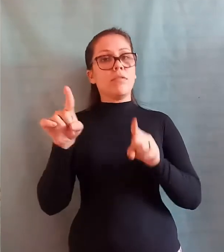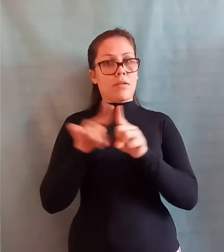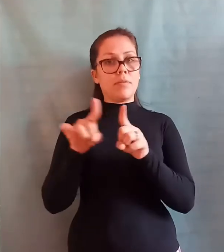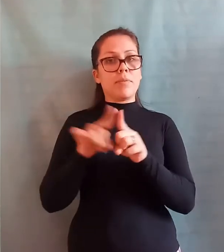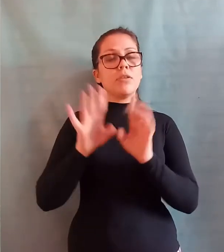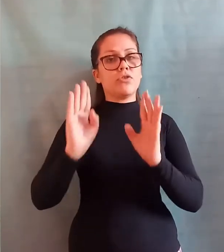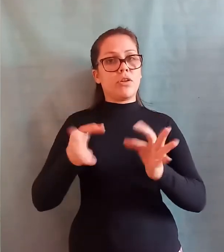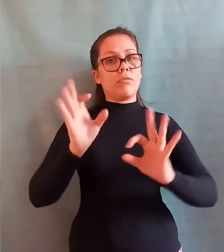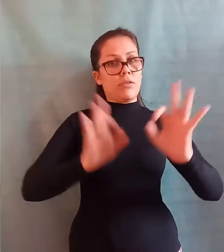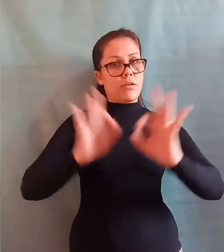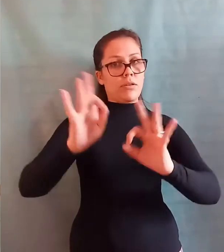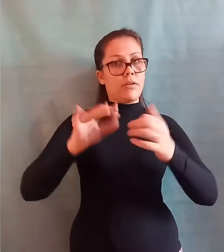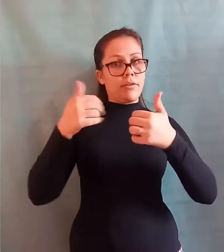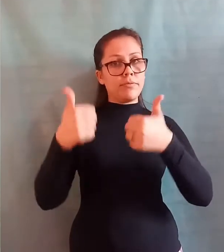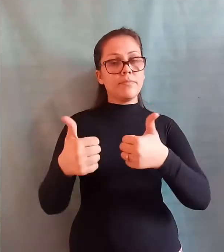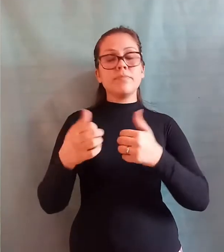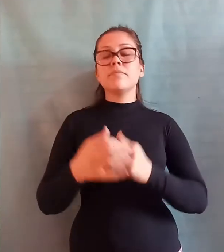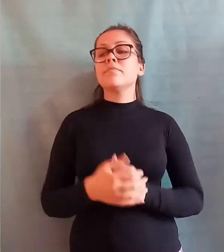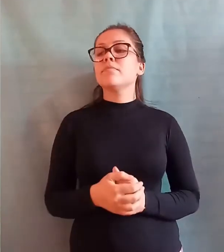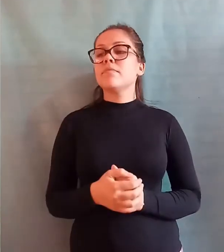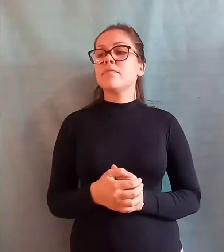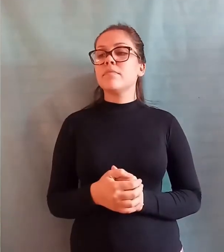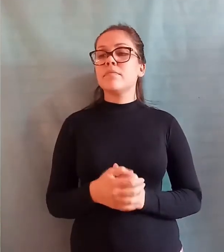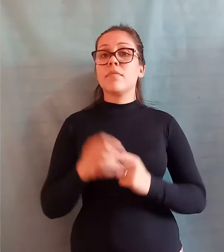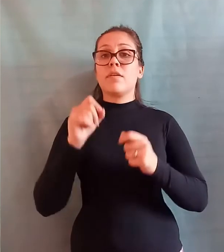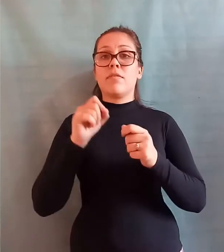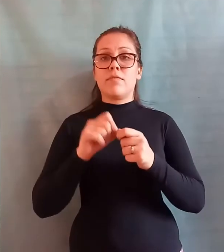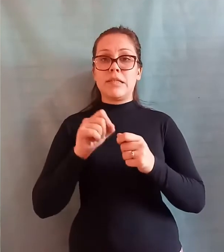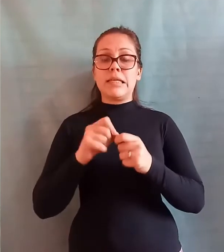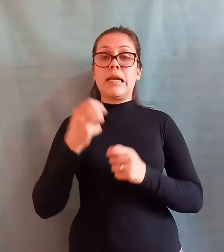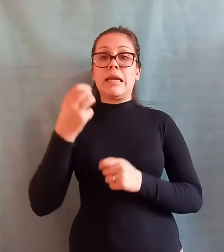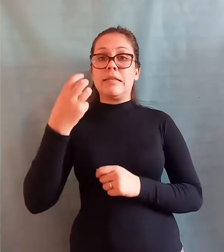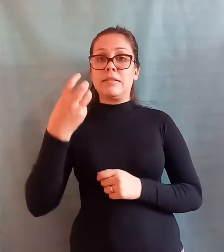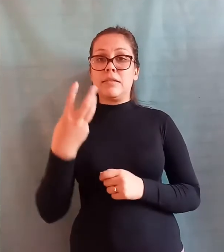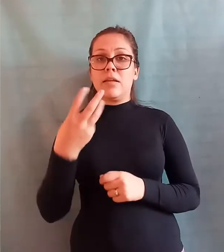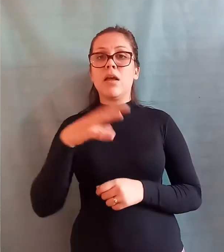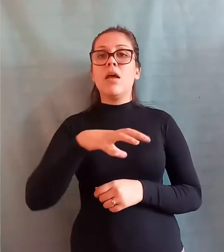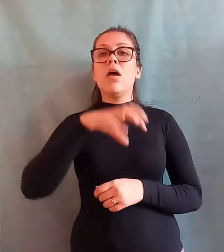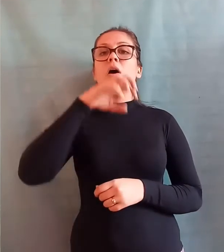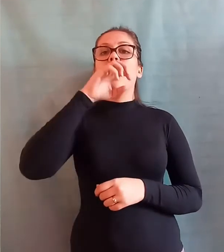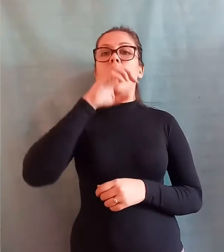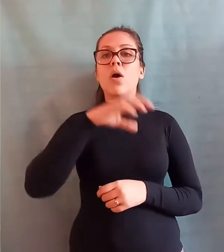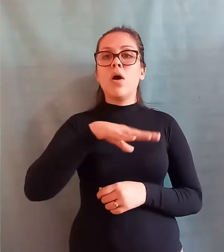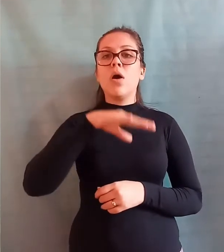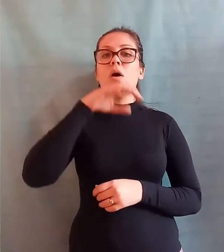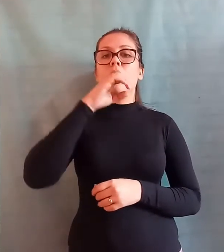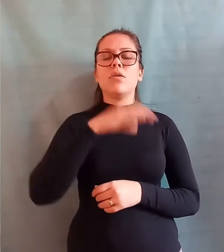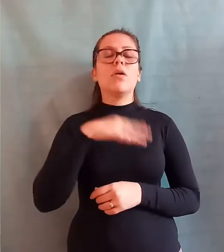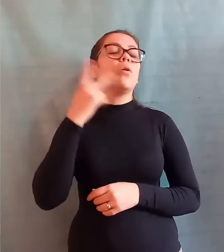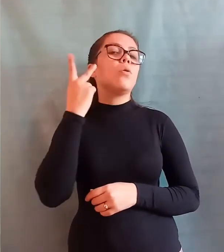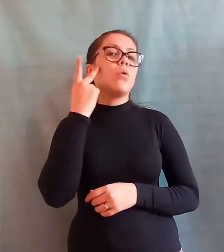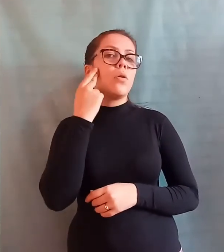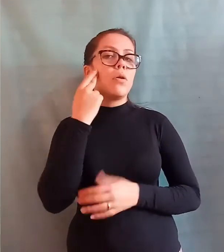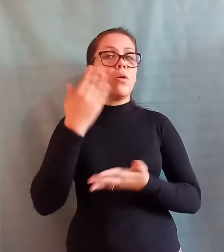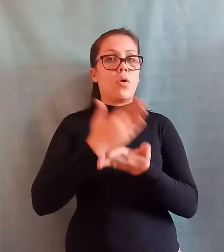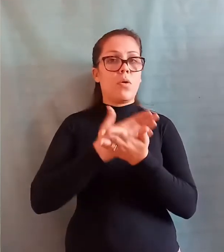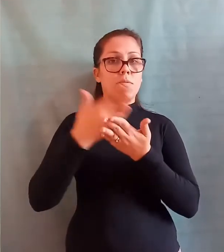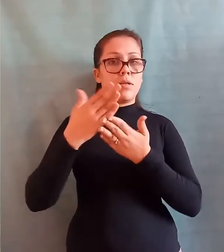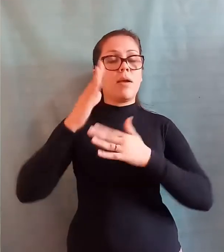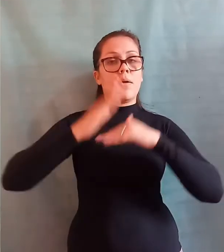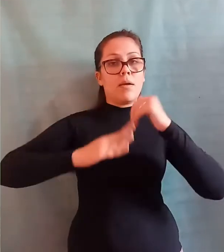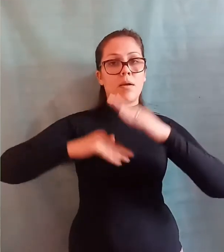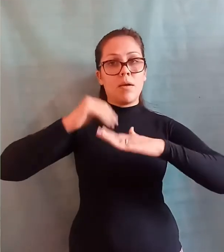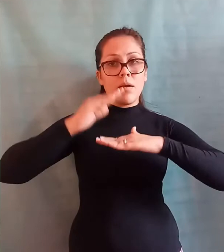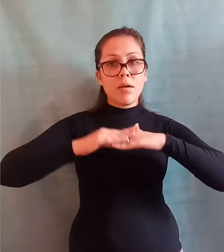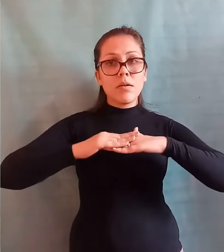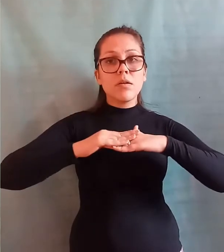estejam posicionados aí também. A gente vai fazer três respirações normais para começar a se conectar antes de começar a